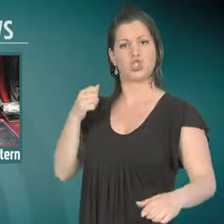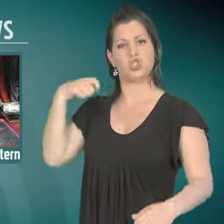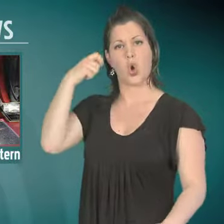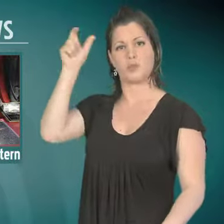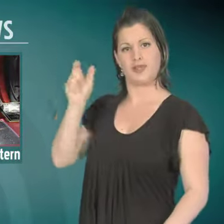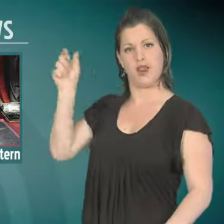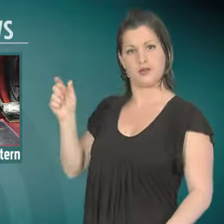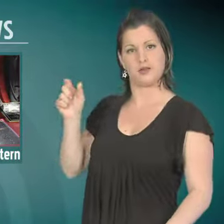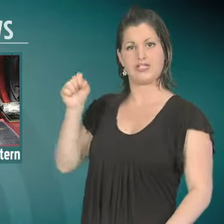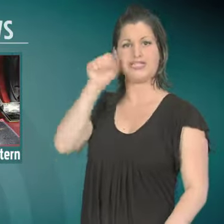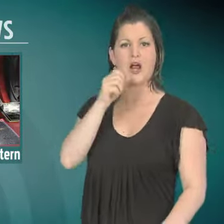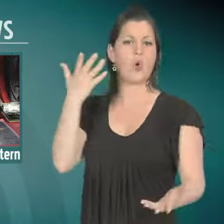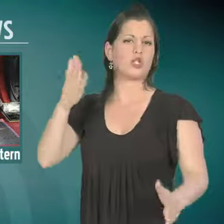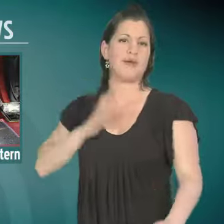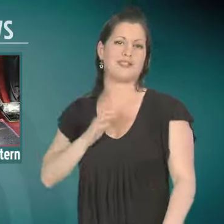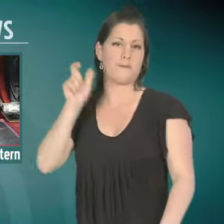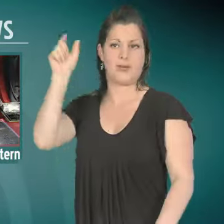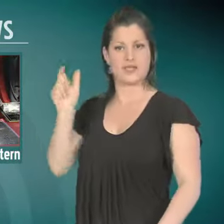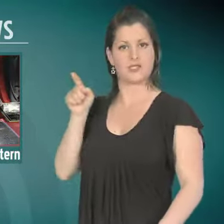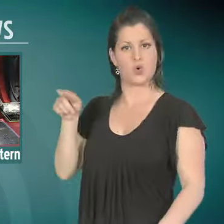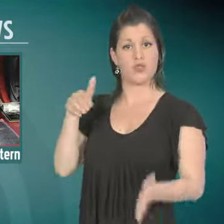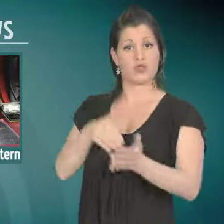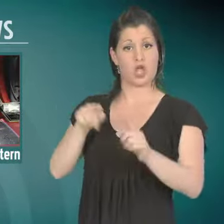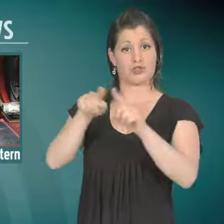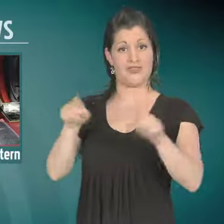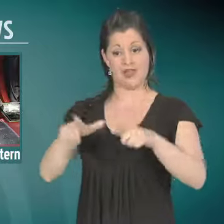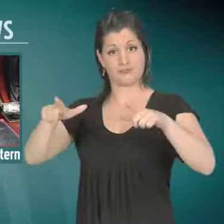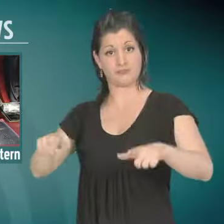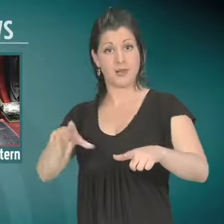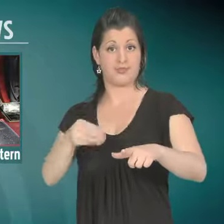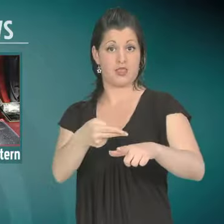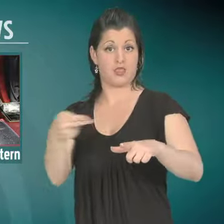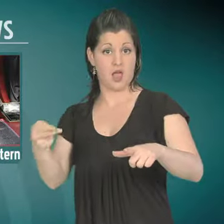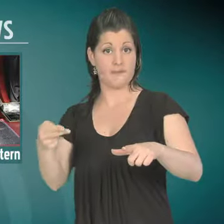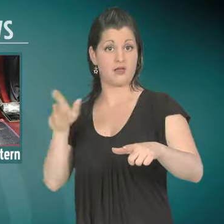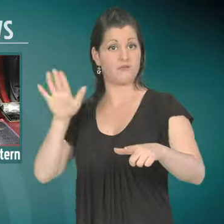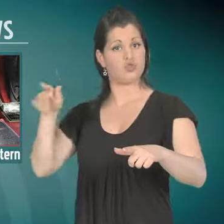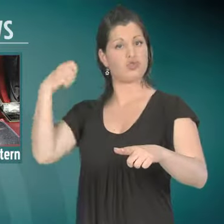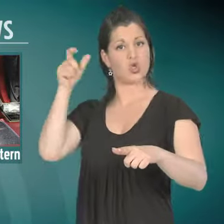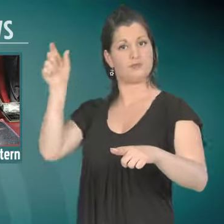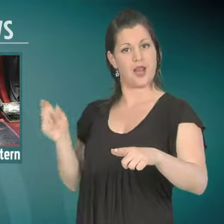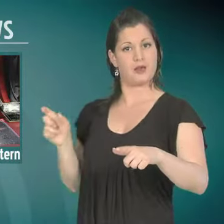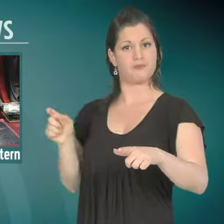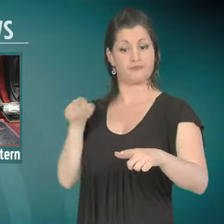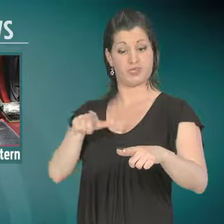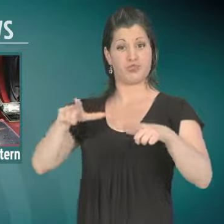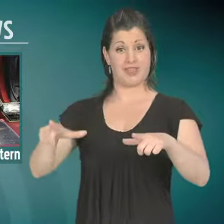als Anerkennung ihrer Leistung einen eigenen Stern gesetzt bekommen, wurde am 6. Mai ein neuer